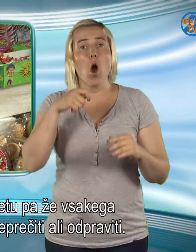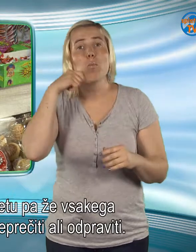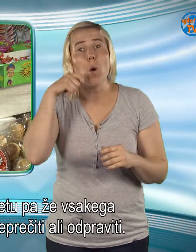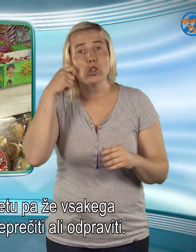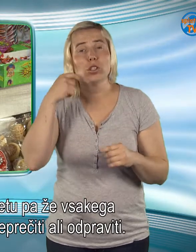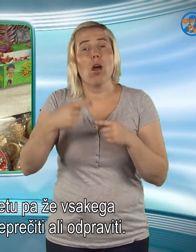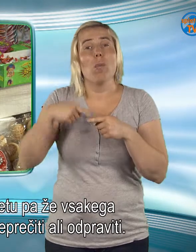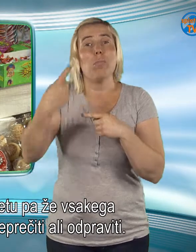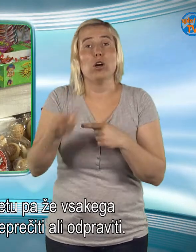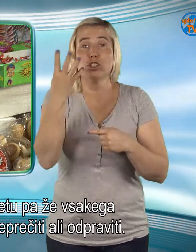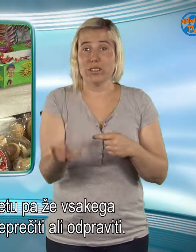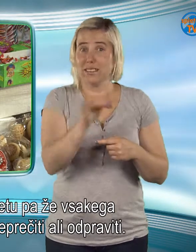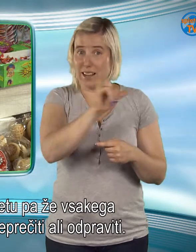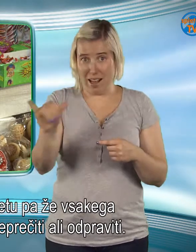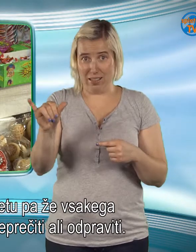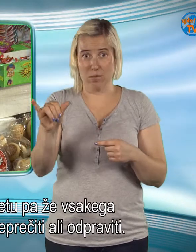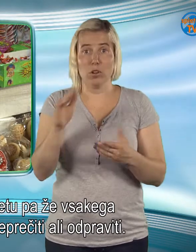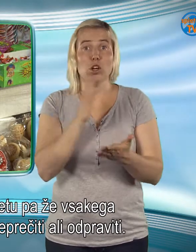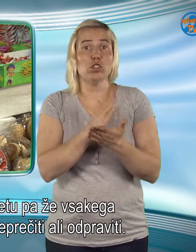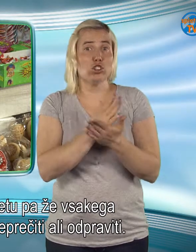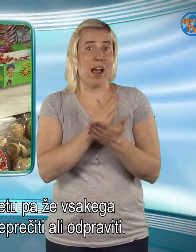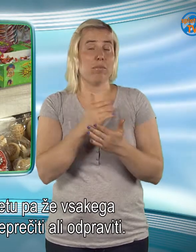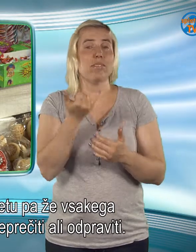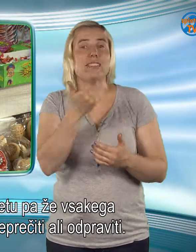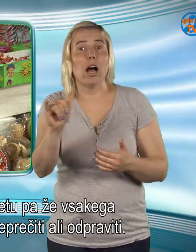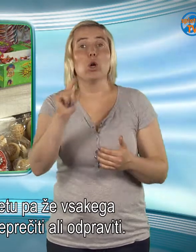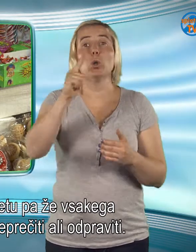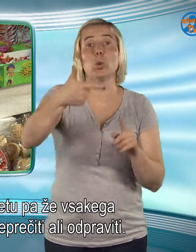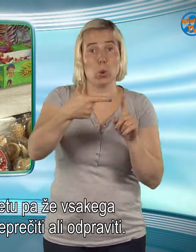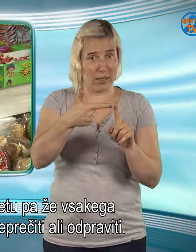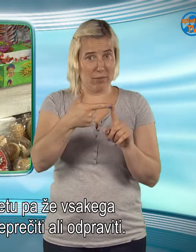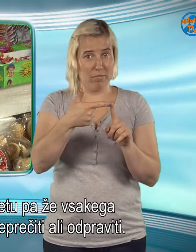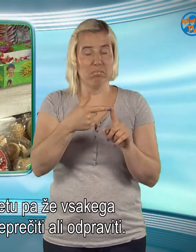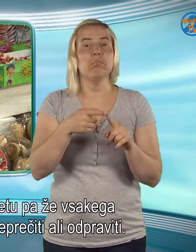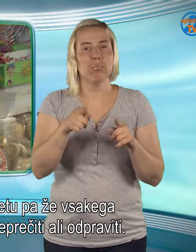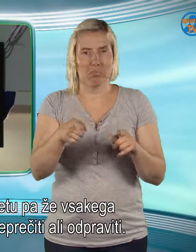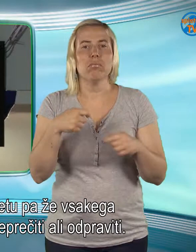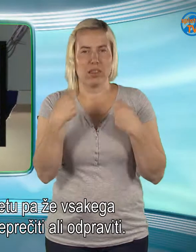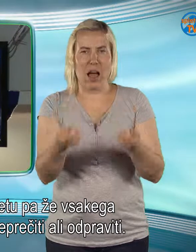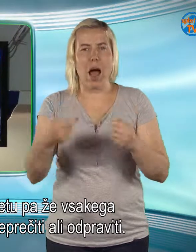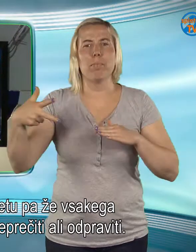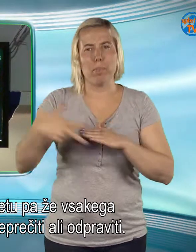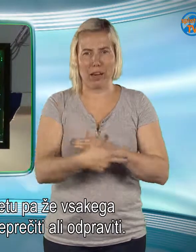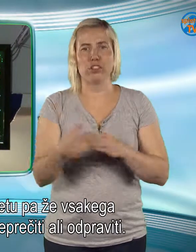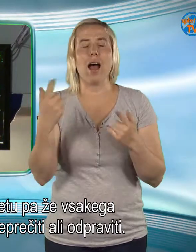po 40 letu pa že vsakega drugega, se da preprečiti ali